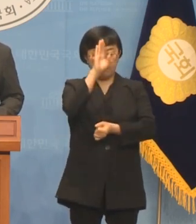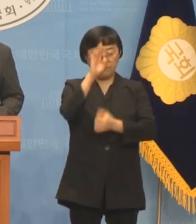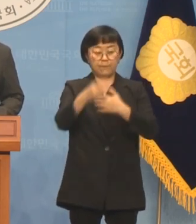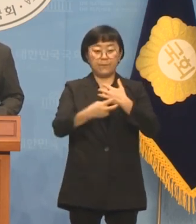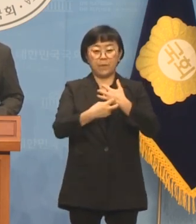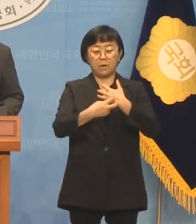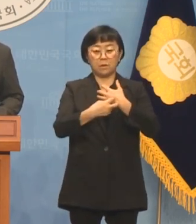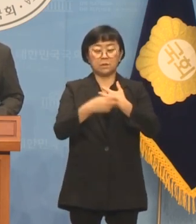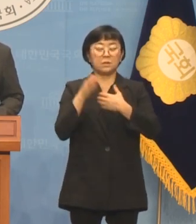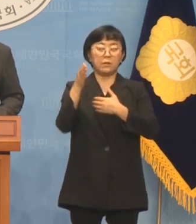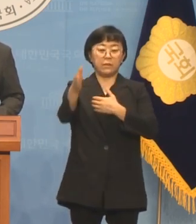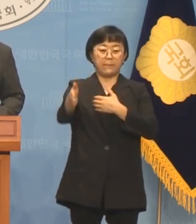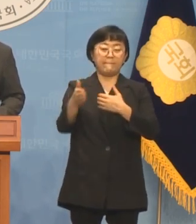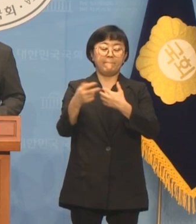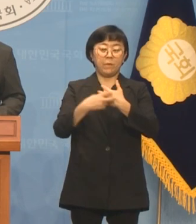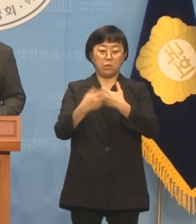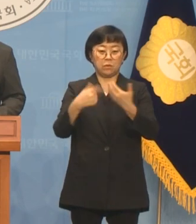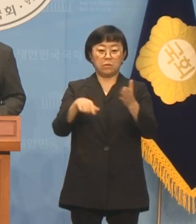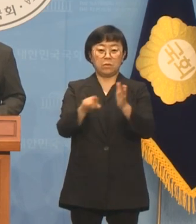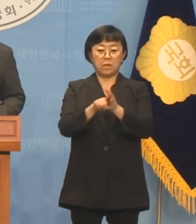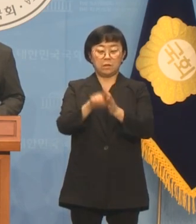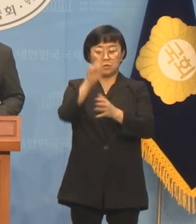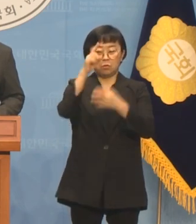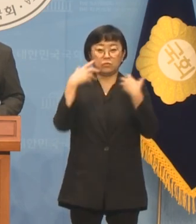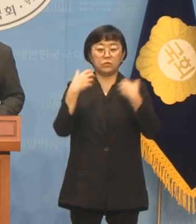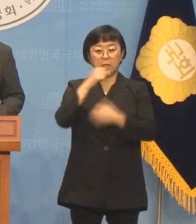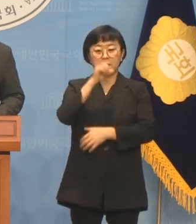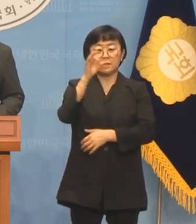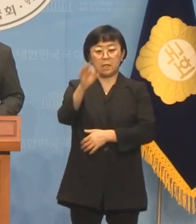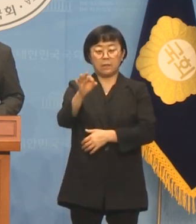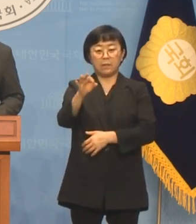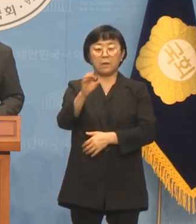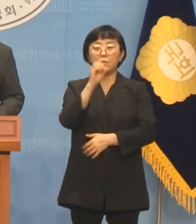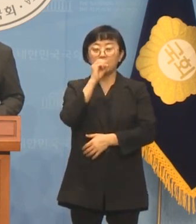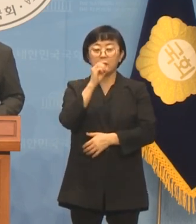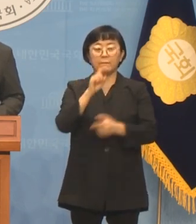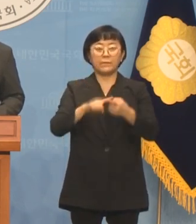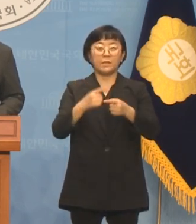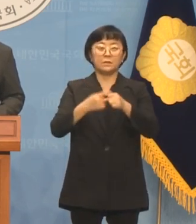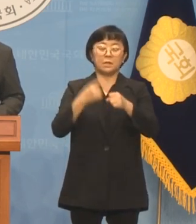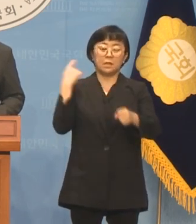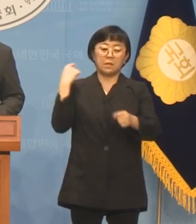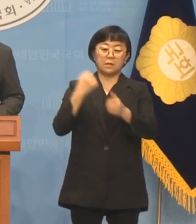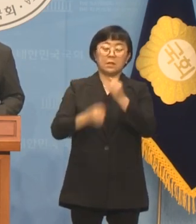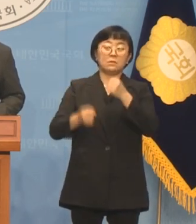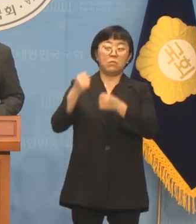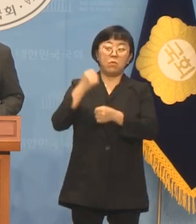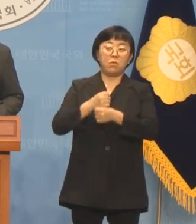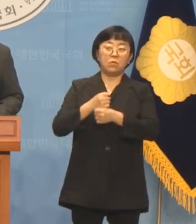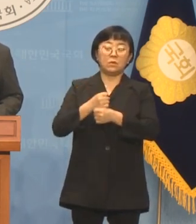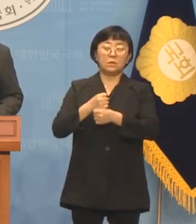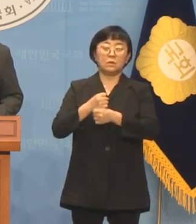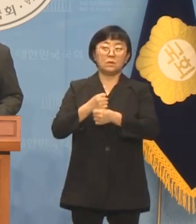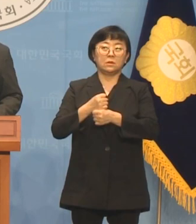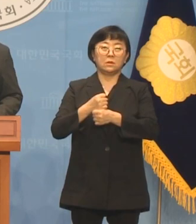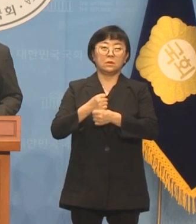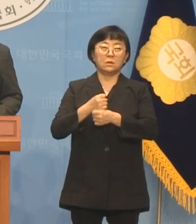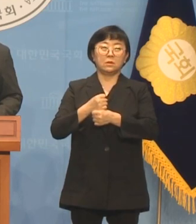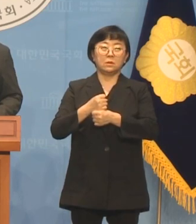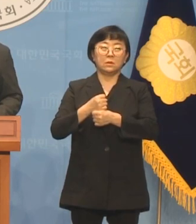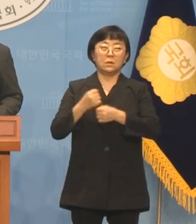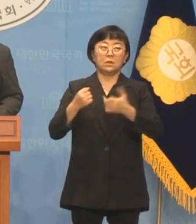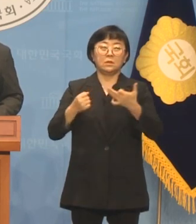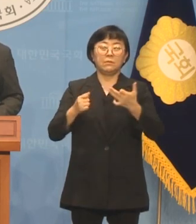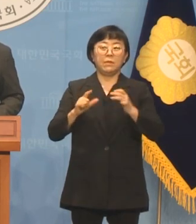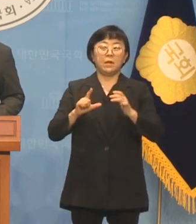감염병 전담병원을 위한 2024년 정부 예산안이 0원이었다가 작년 말 복원으로 노조가 18일간